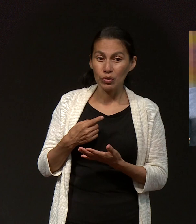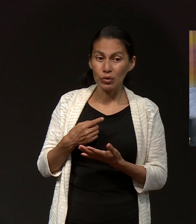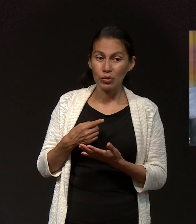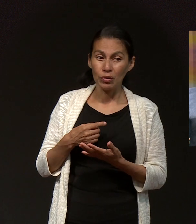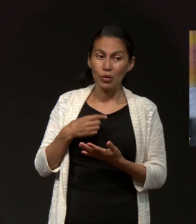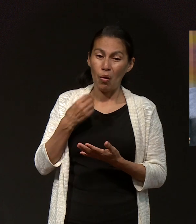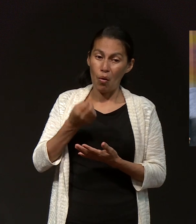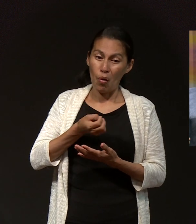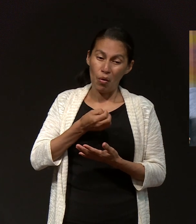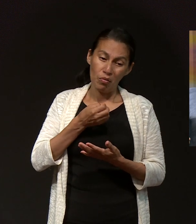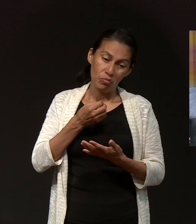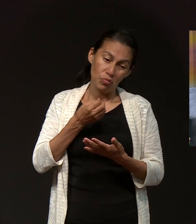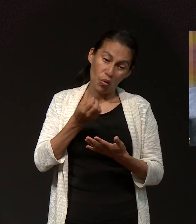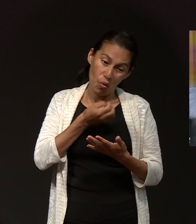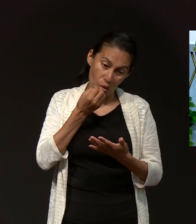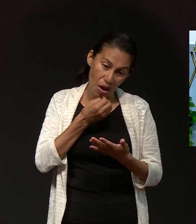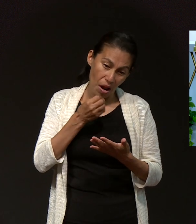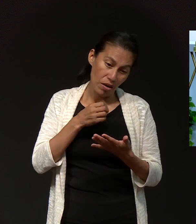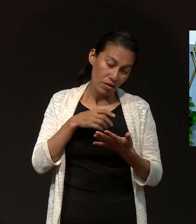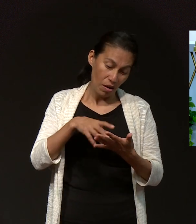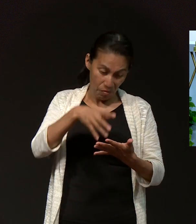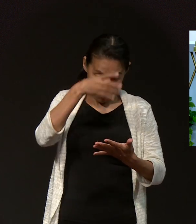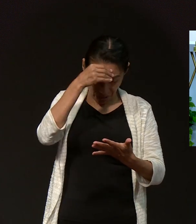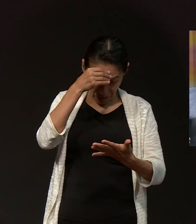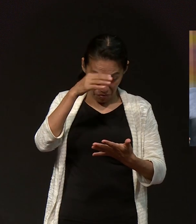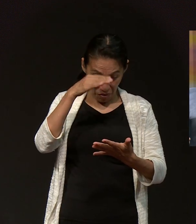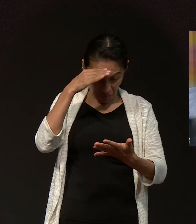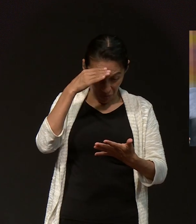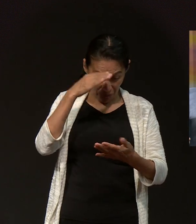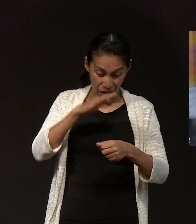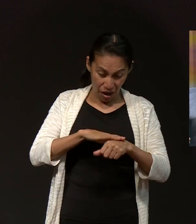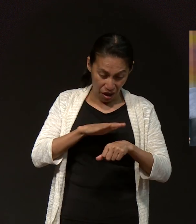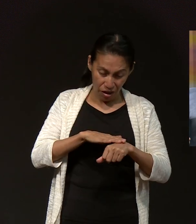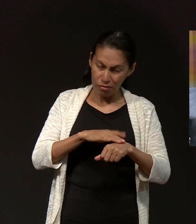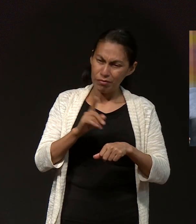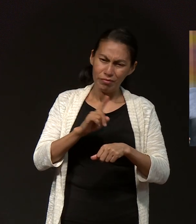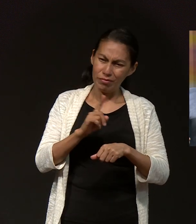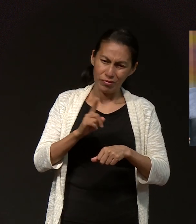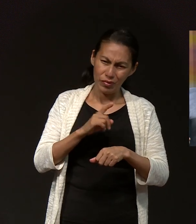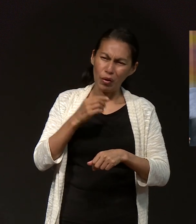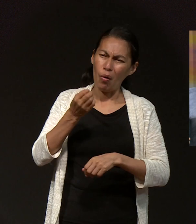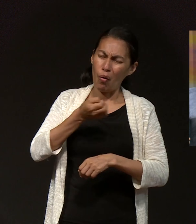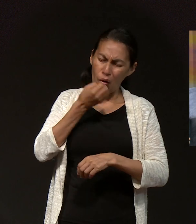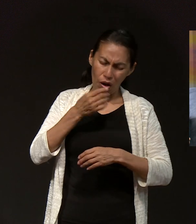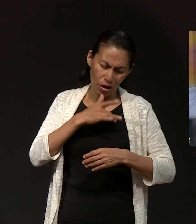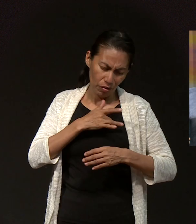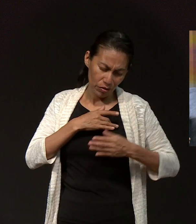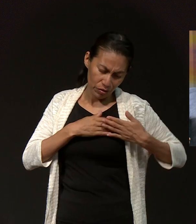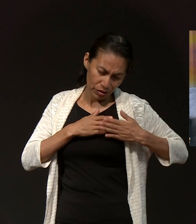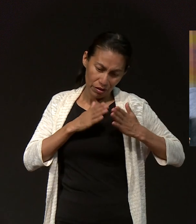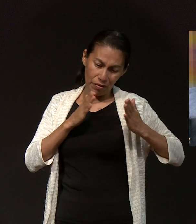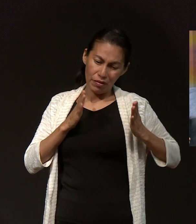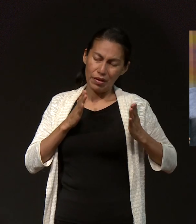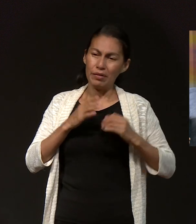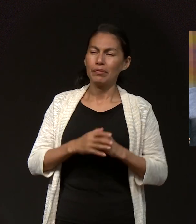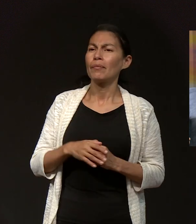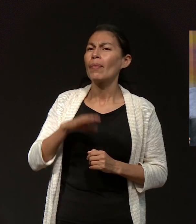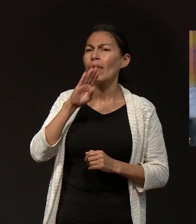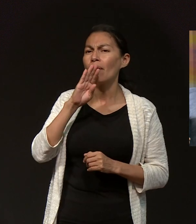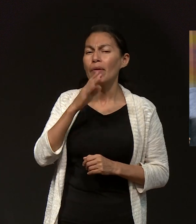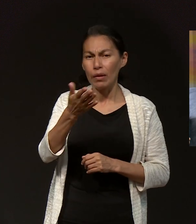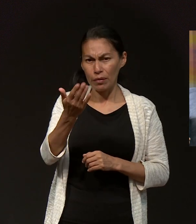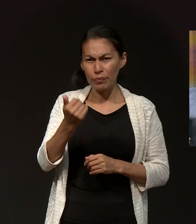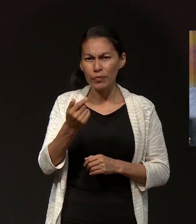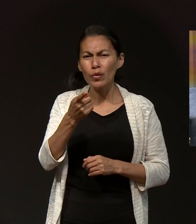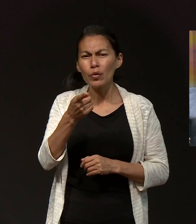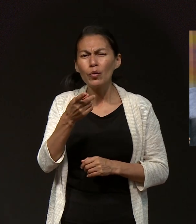una fórmula que te aprendes y la repites. Era, mamá nos decía, yo recuerdo que nos reunía y nos decía, ¿qué le vas a decir a Dios hoy?